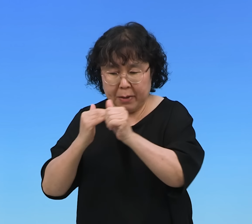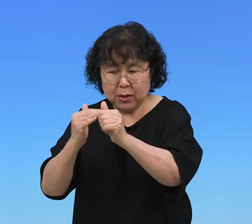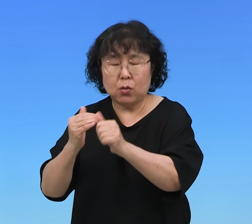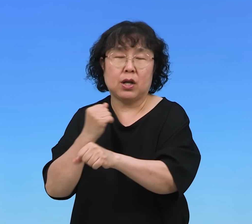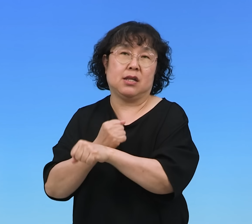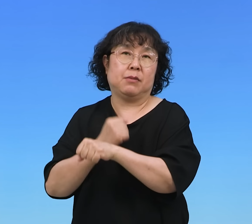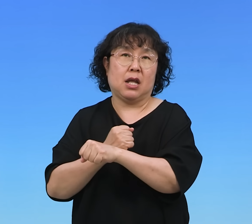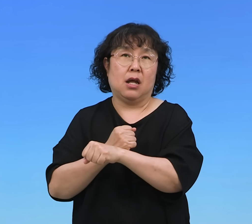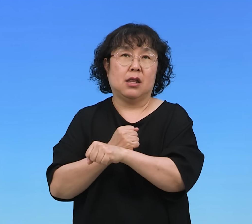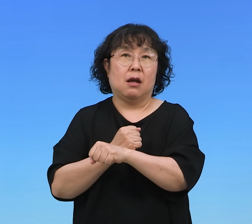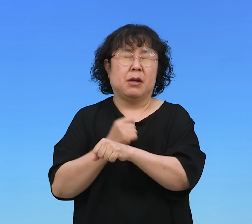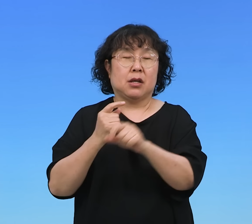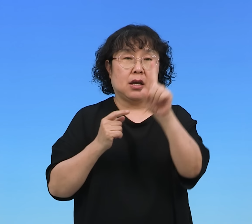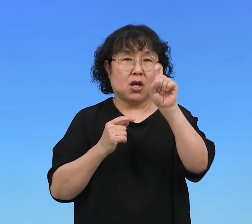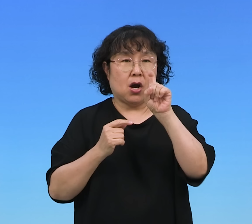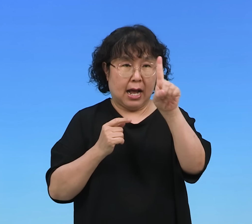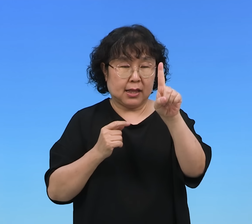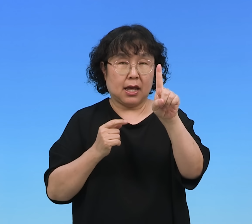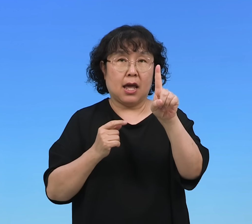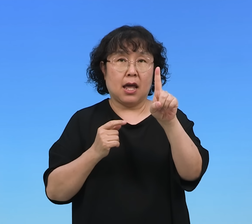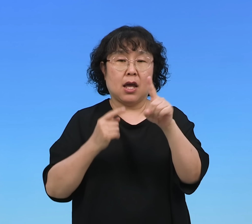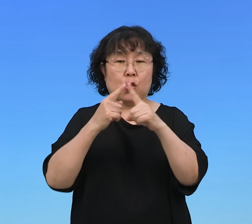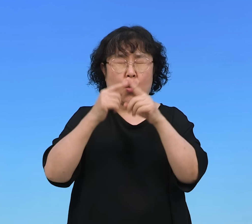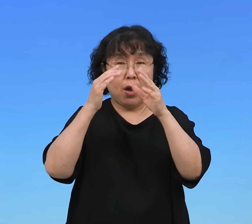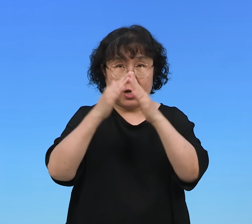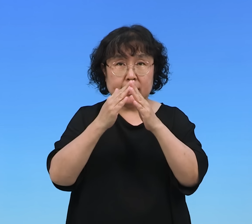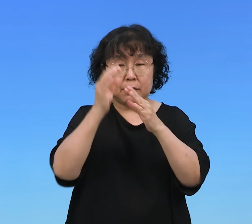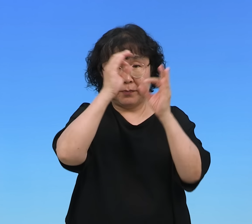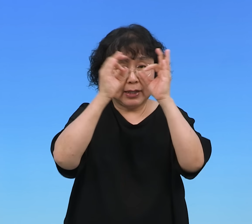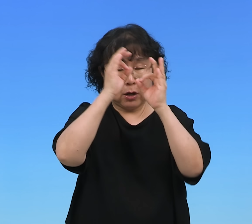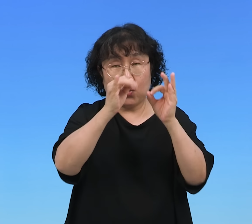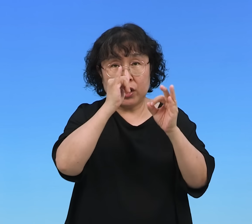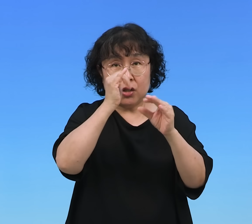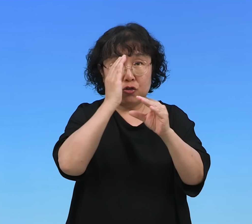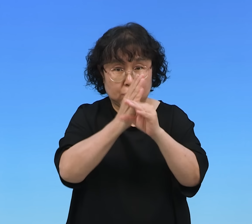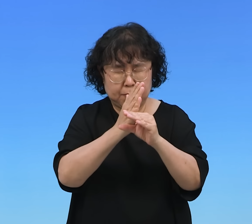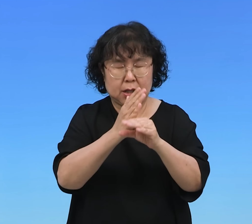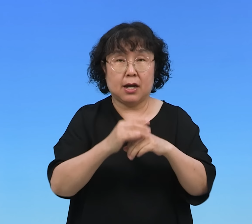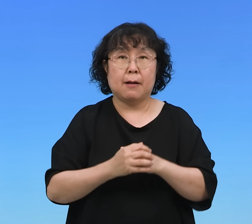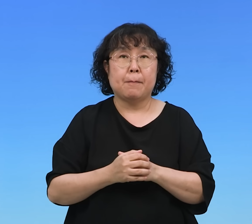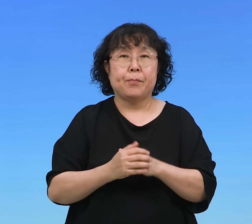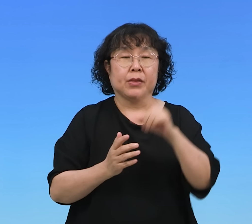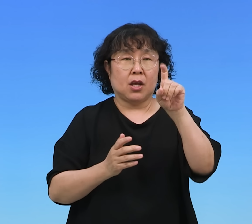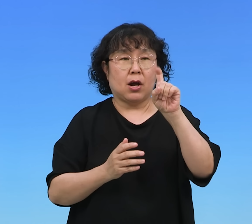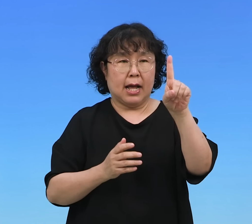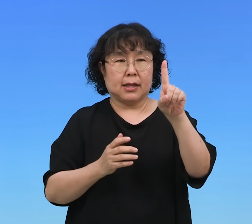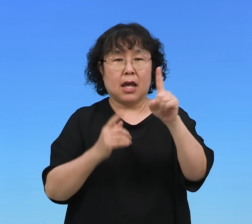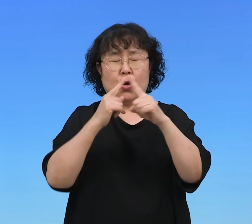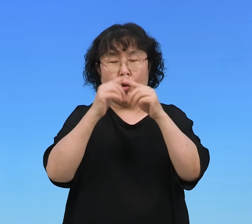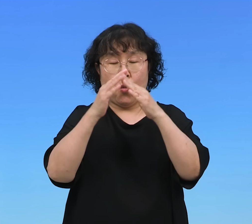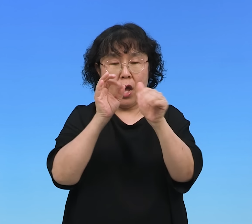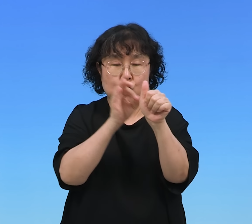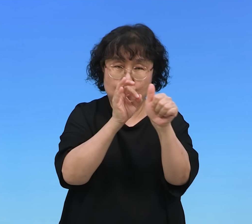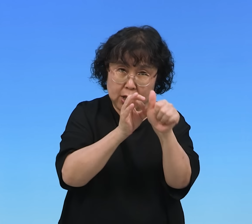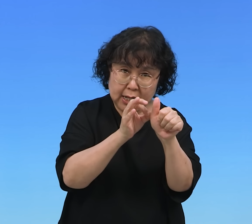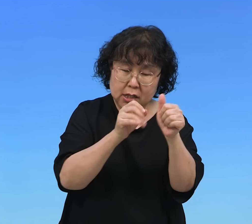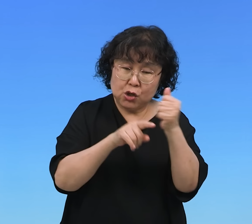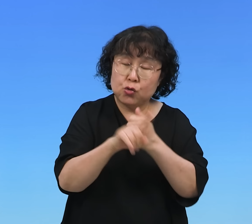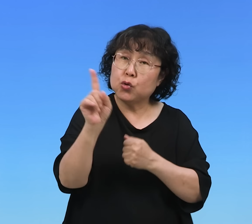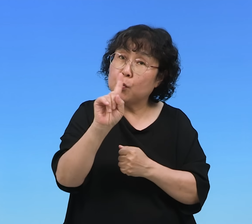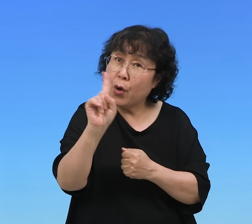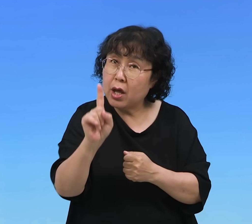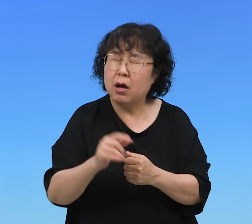조금만 밀어드리면 불같이 일어날 교회들을 지금 이제 찾고 있는 중이거든요. 11교회를 후원해야 되느니 왜